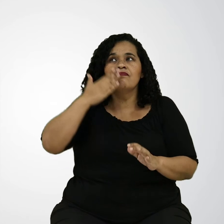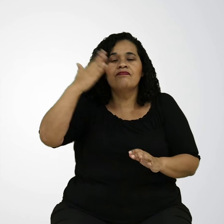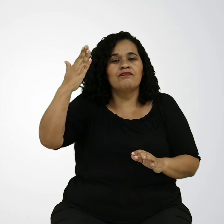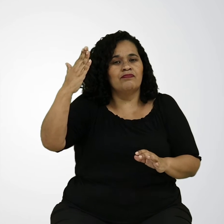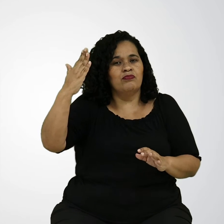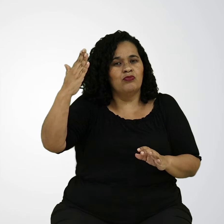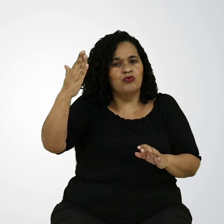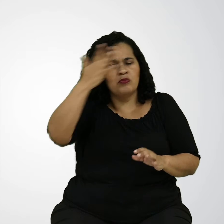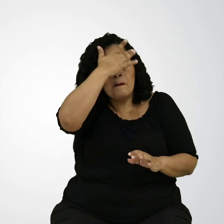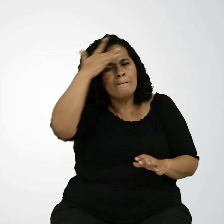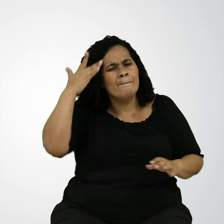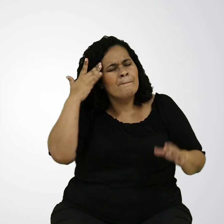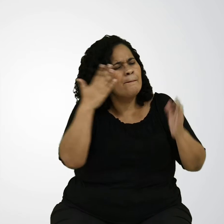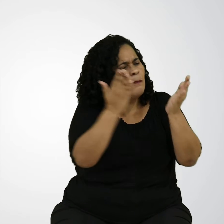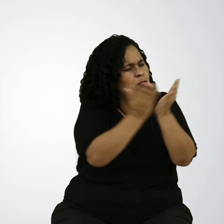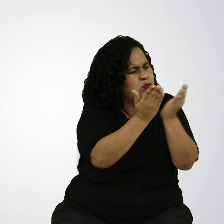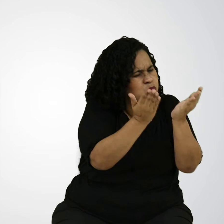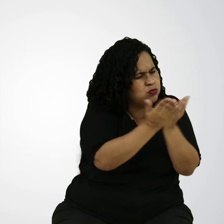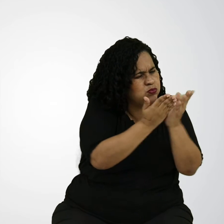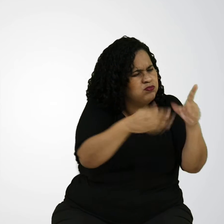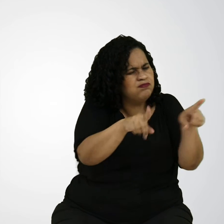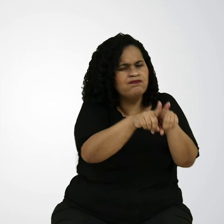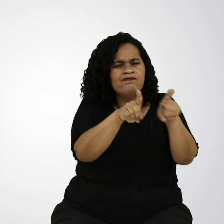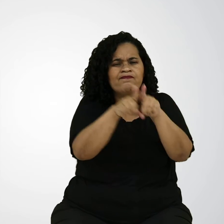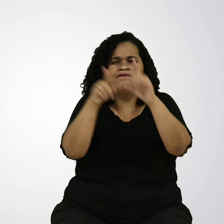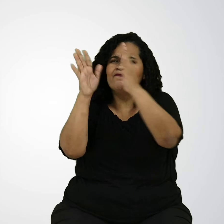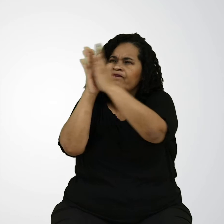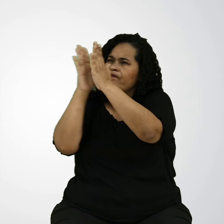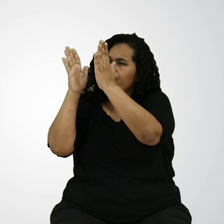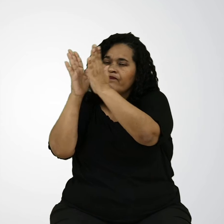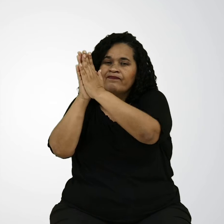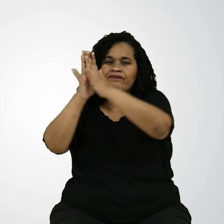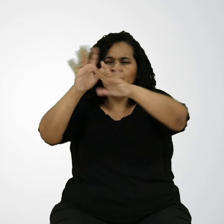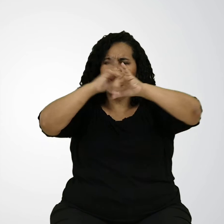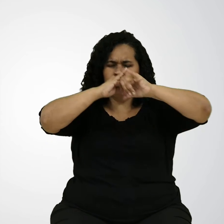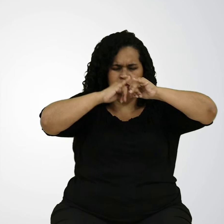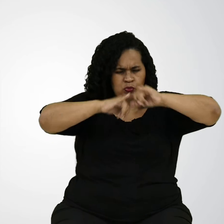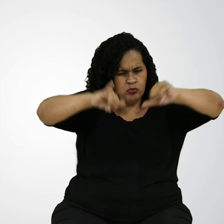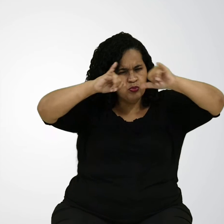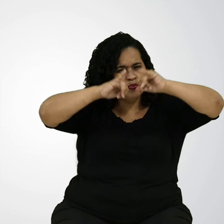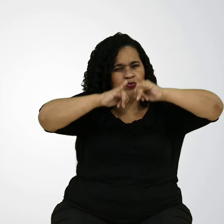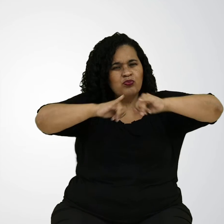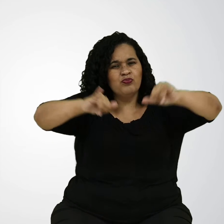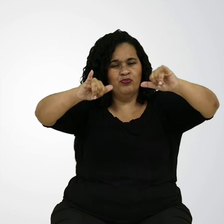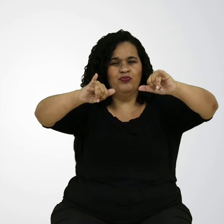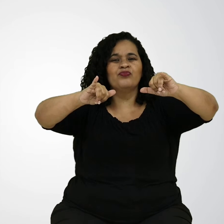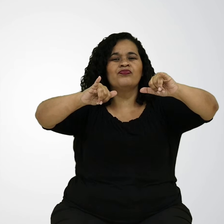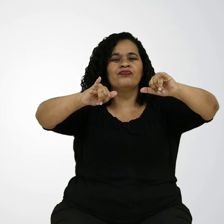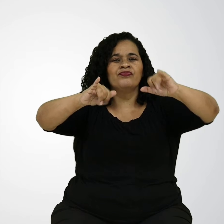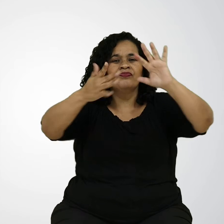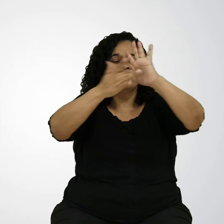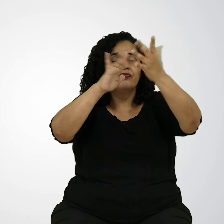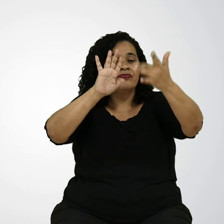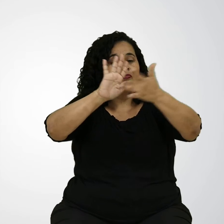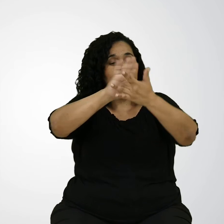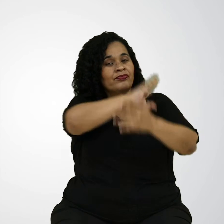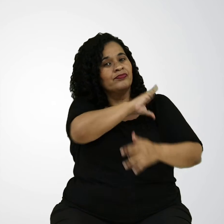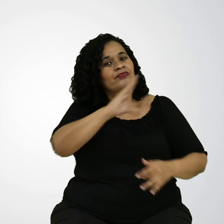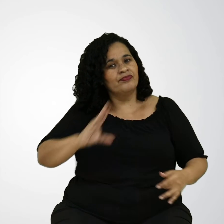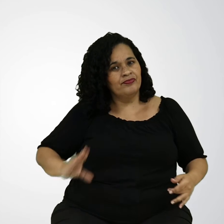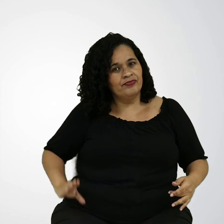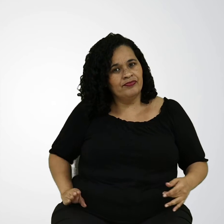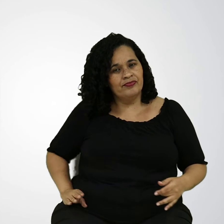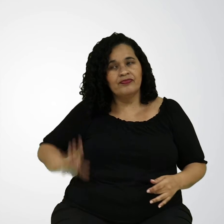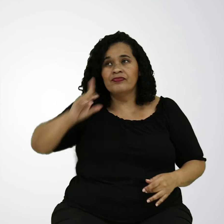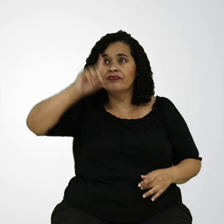cristãos orem para que ele continue anunciando o mistério de Cristo, para que Deus abra a porta da